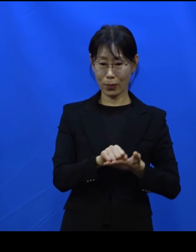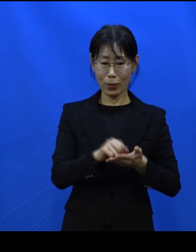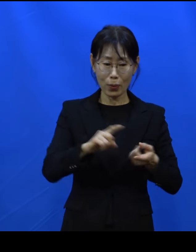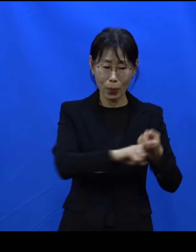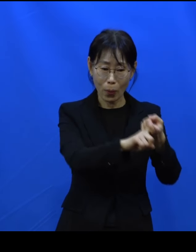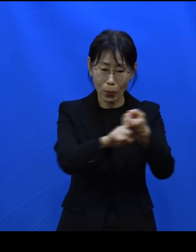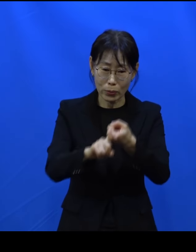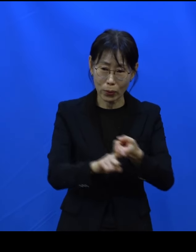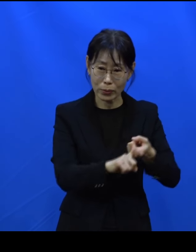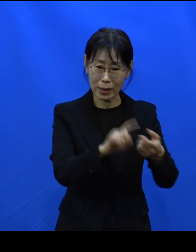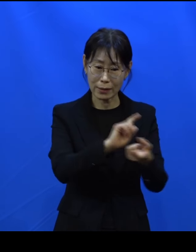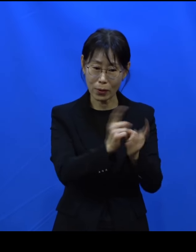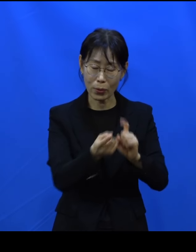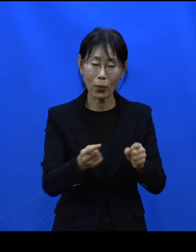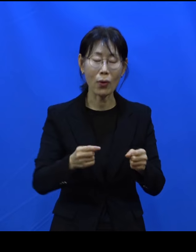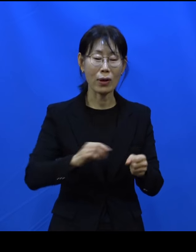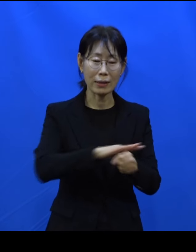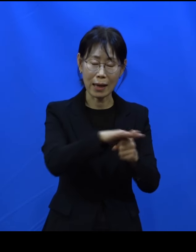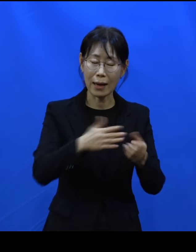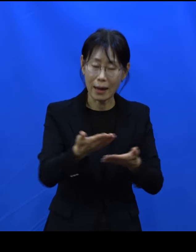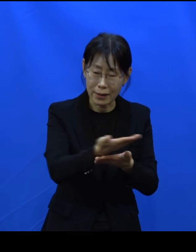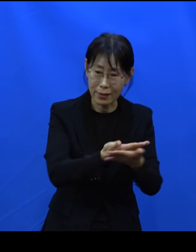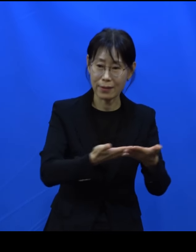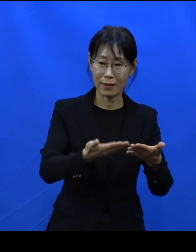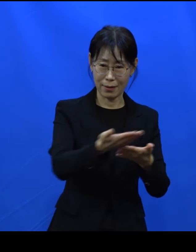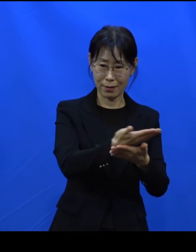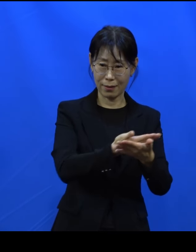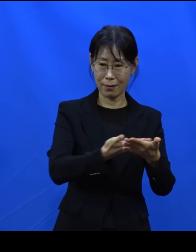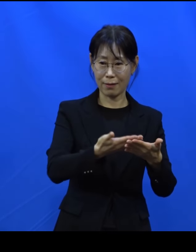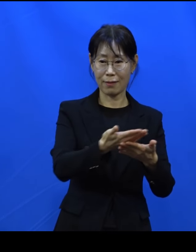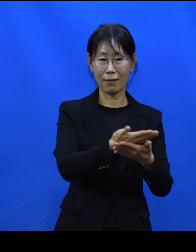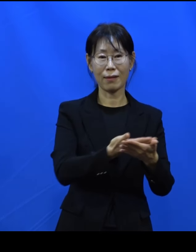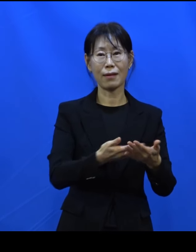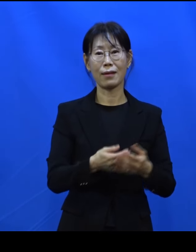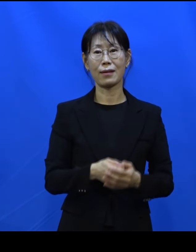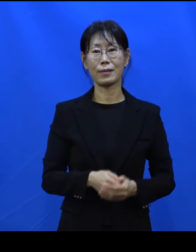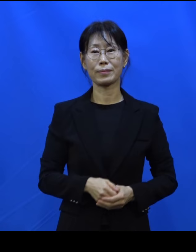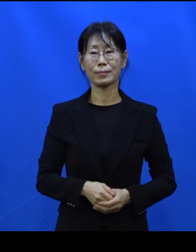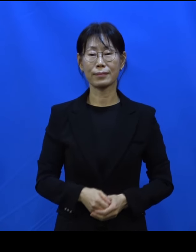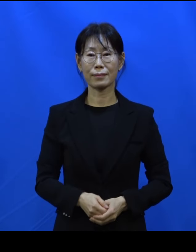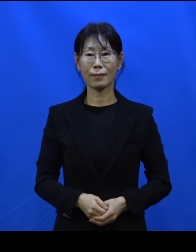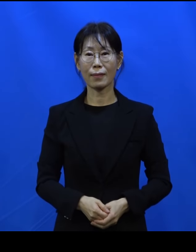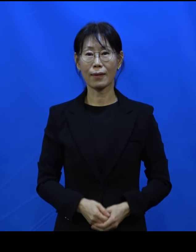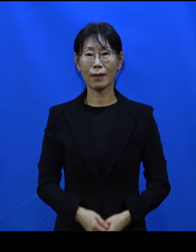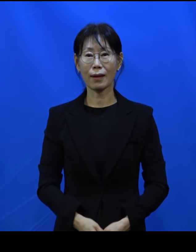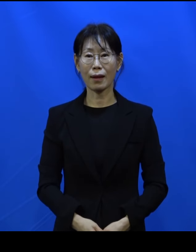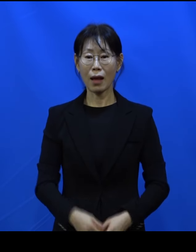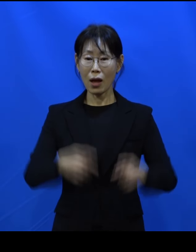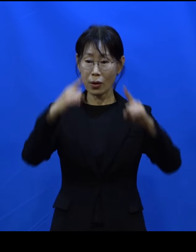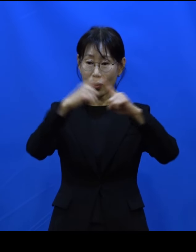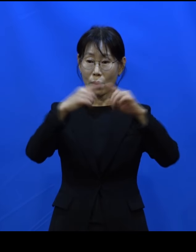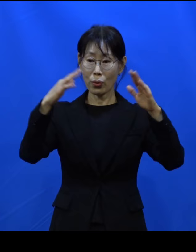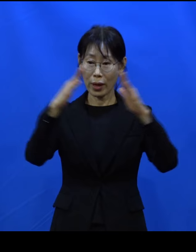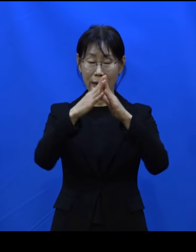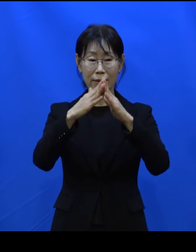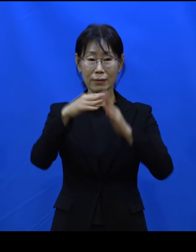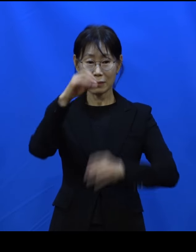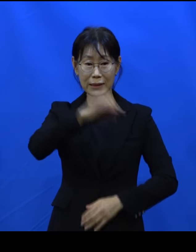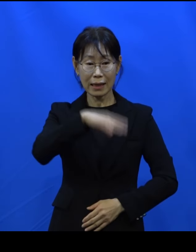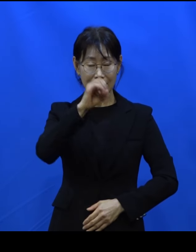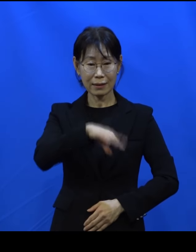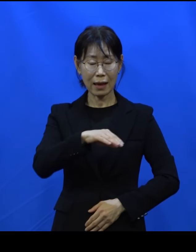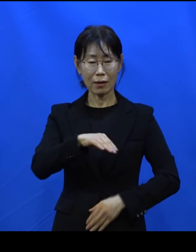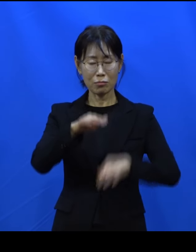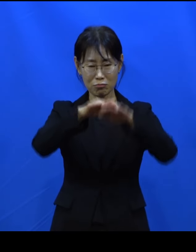공동체의 사람들이 들어올 때 뭘 느껴요? 사랑을 느끼는 거예요. 그죠? 교회는 뭐 건물이 아니에요. 건물이 아니에요.